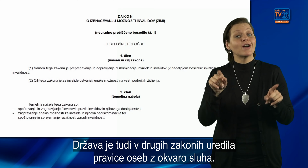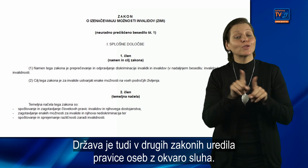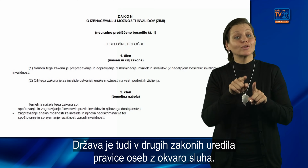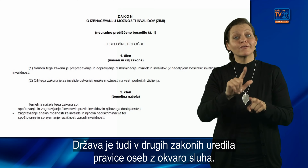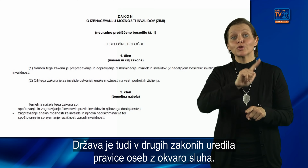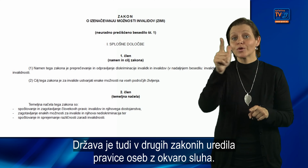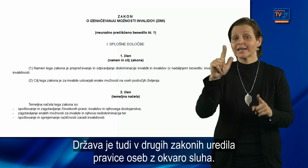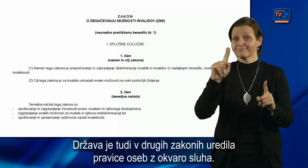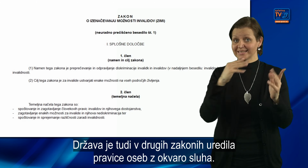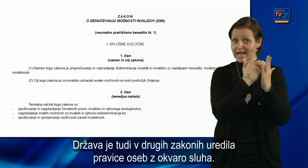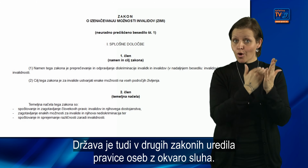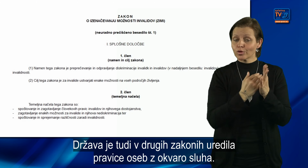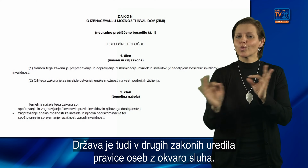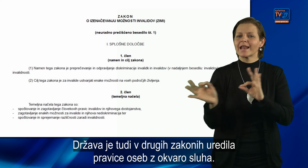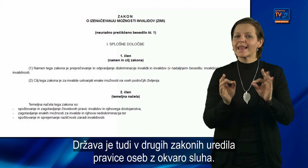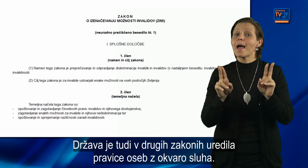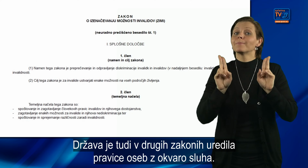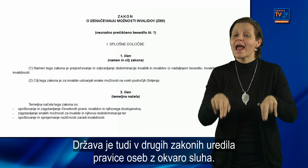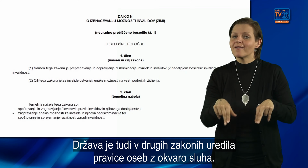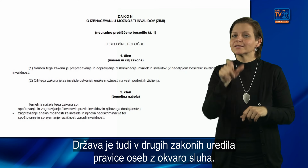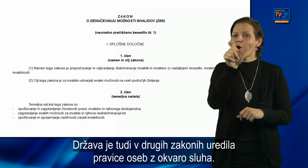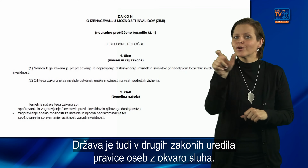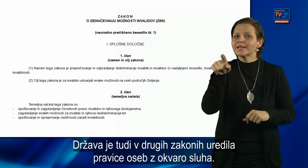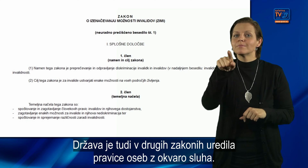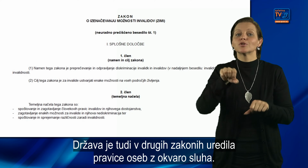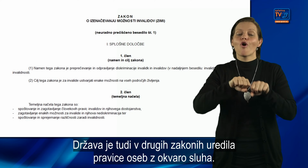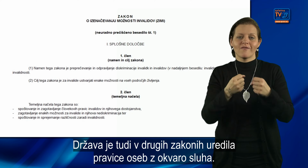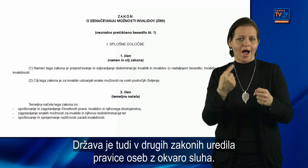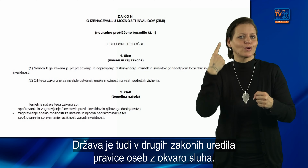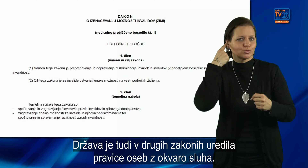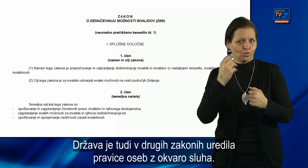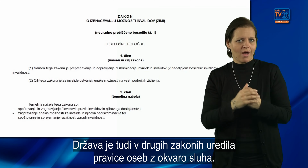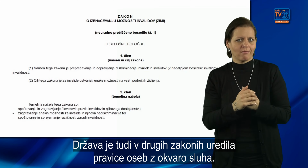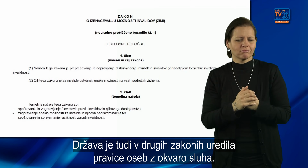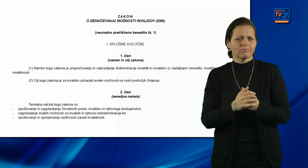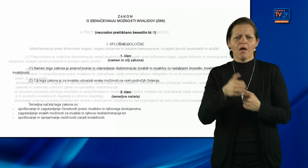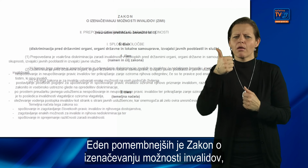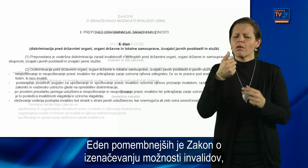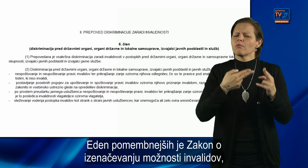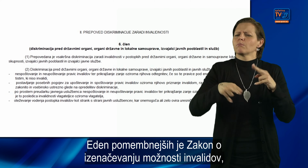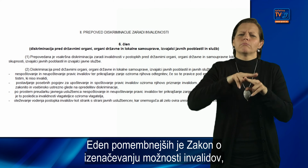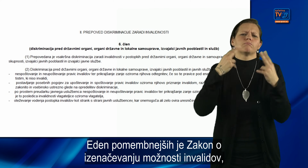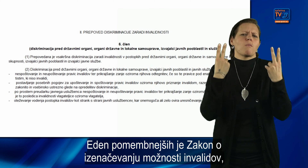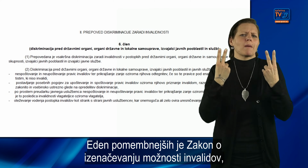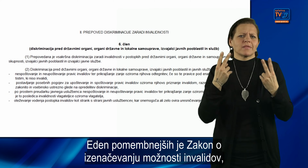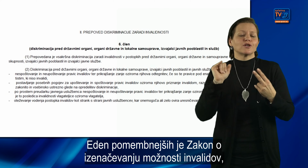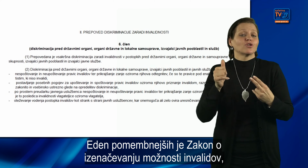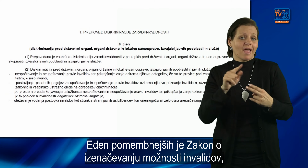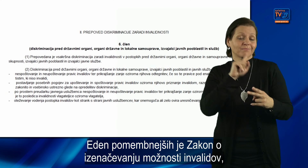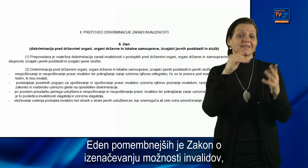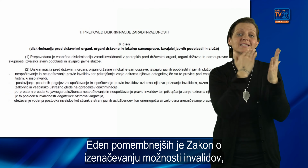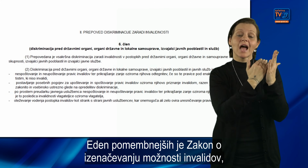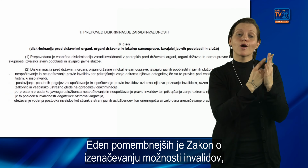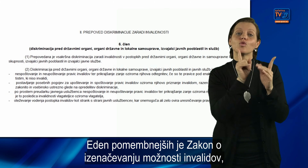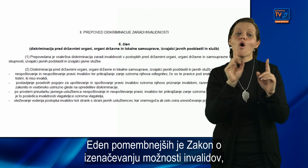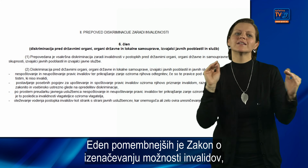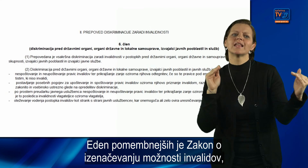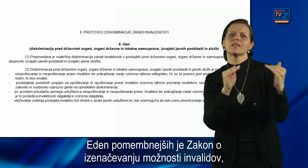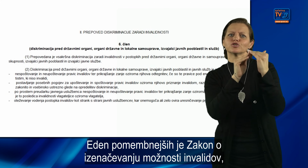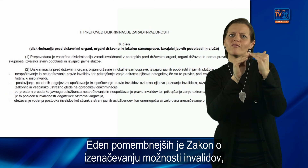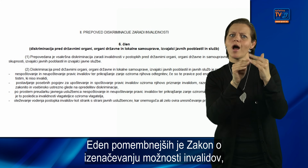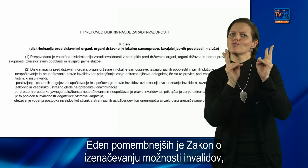Država je tudi v drugih zakonih uredila pravice oseb z okvaro sluha. Eden pomembnejših je zakon